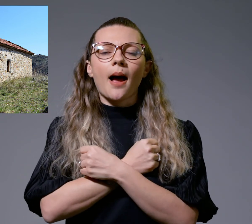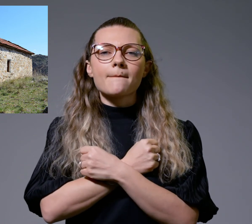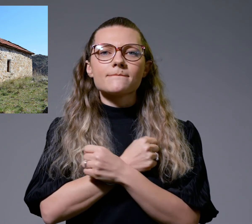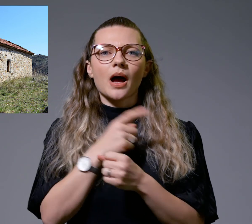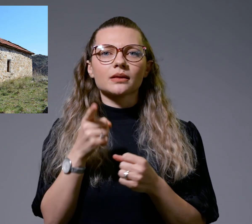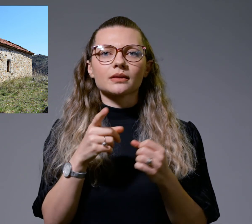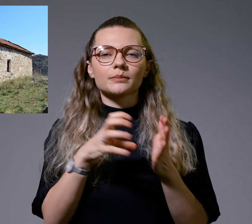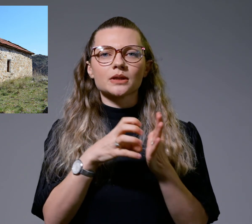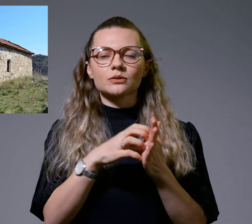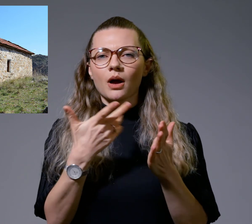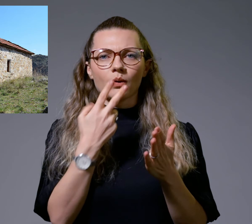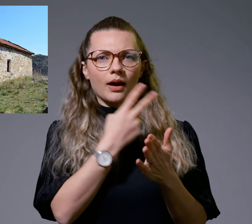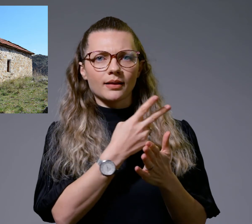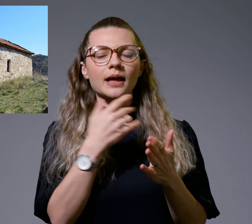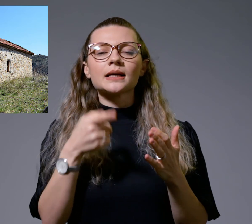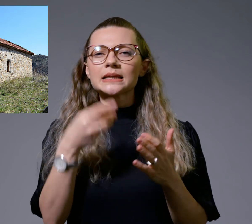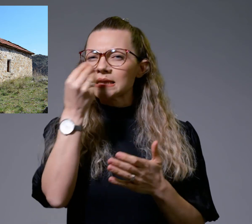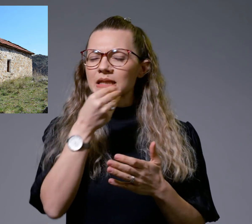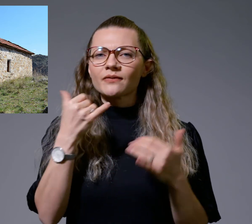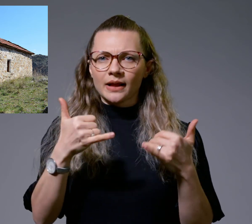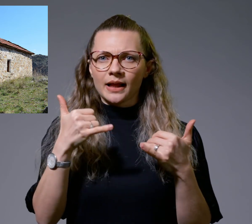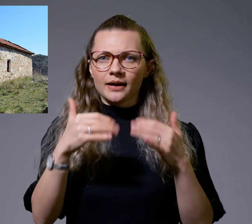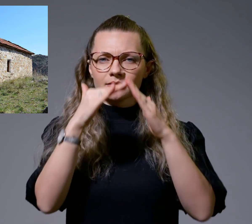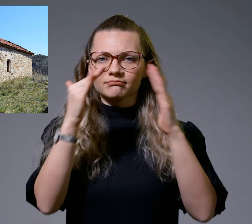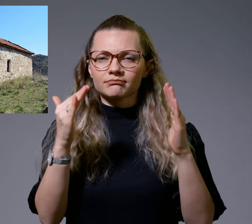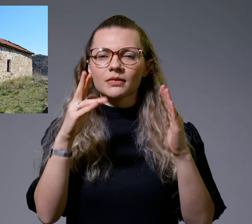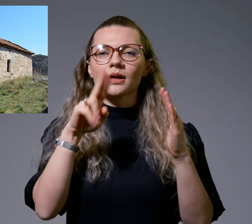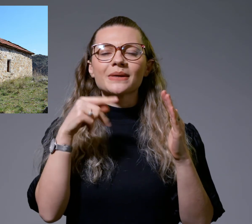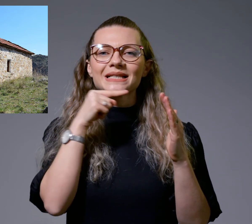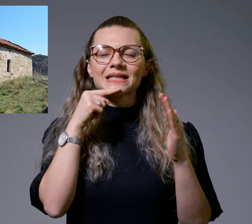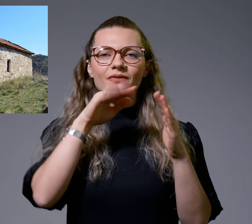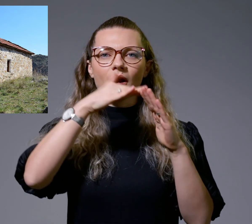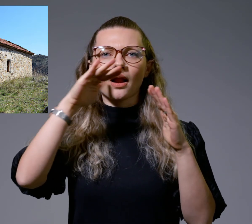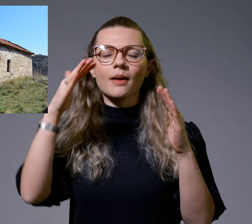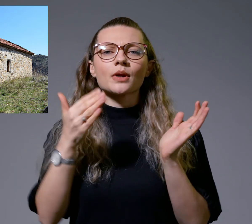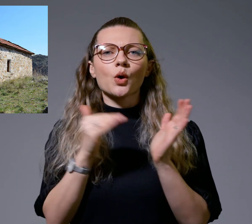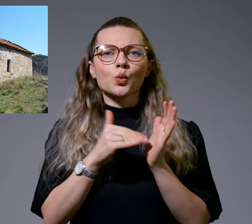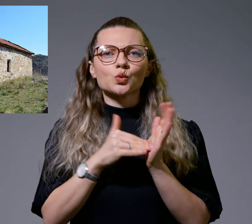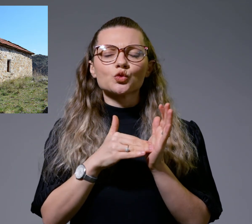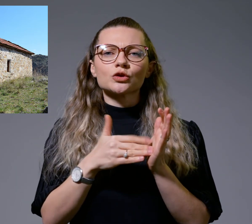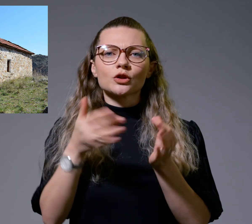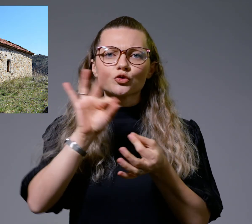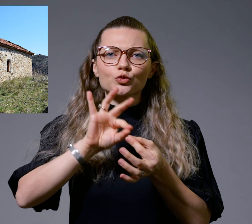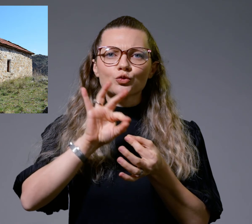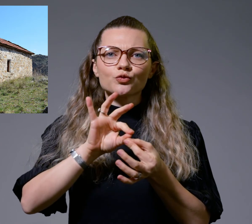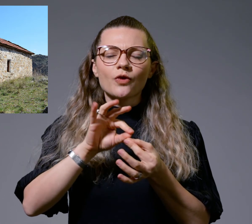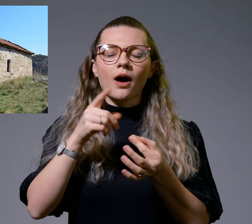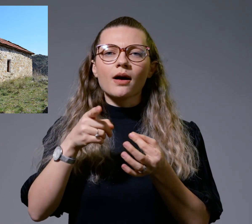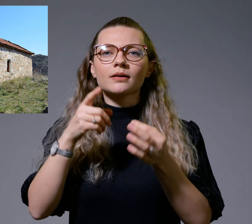Црквата денес е покриена со црвени керамиди, но се уште се зачувани порабовите плочи